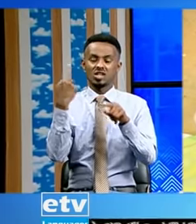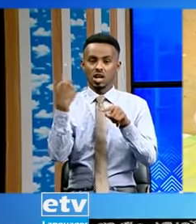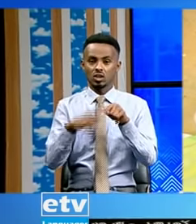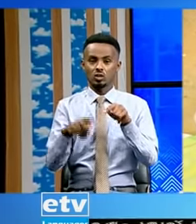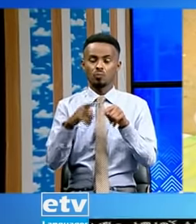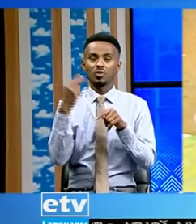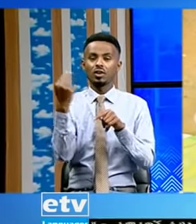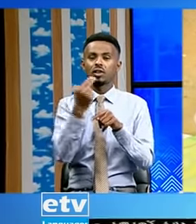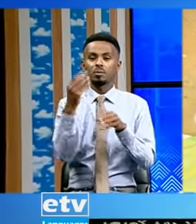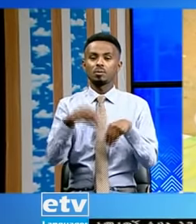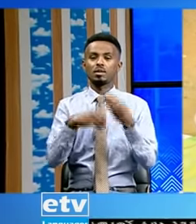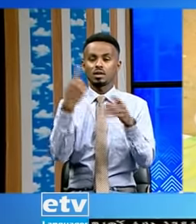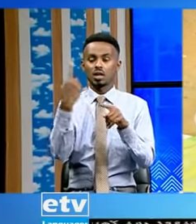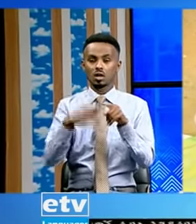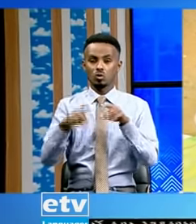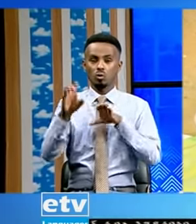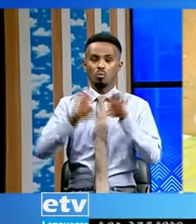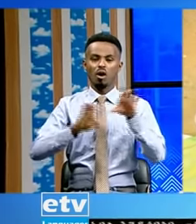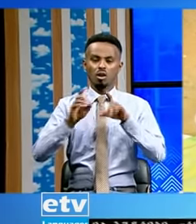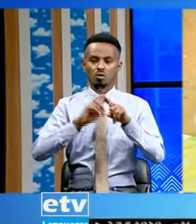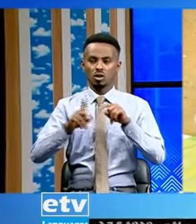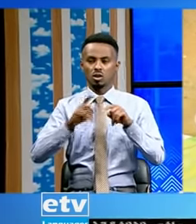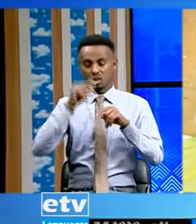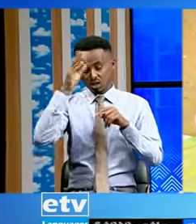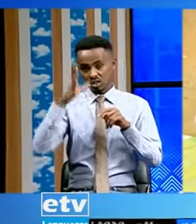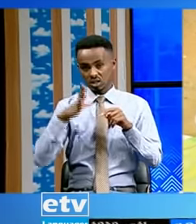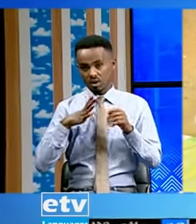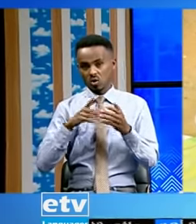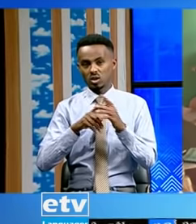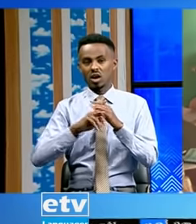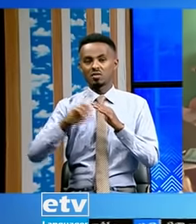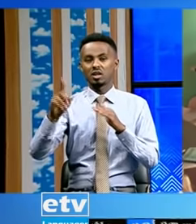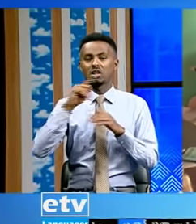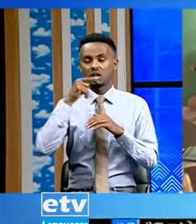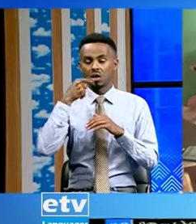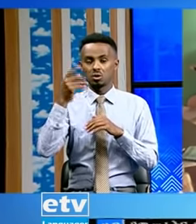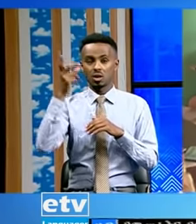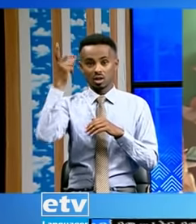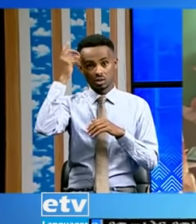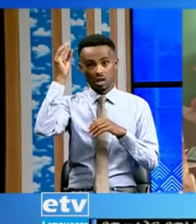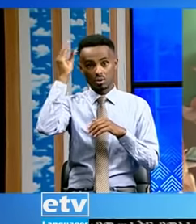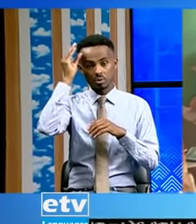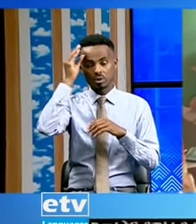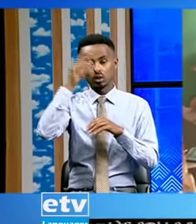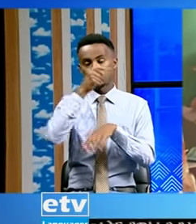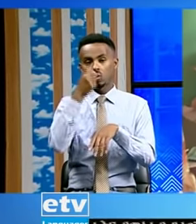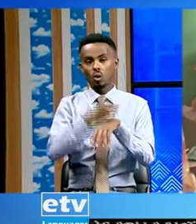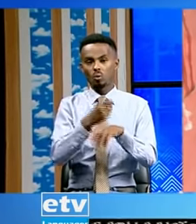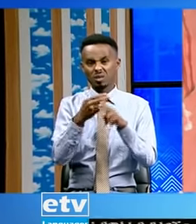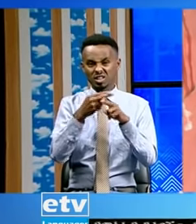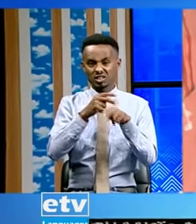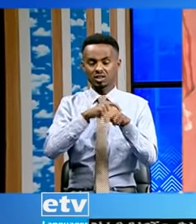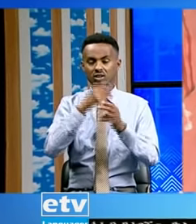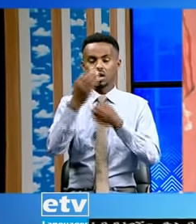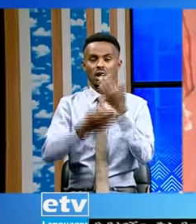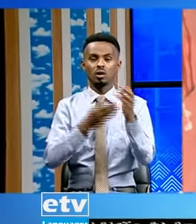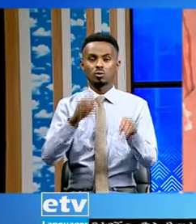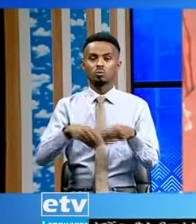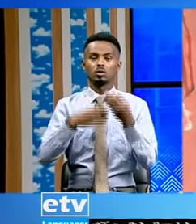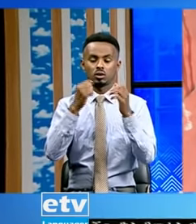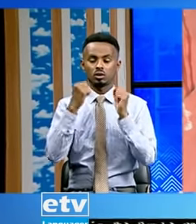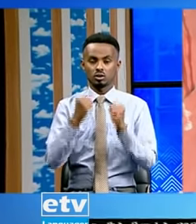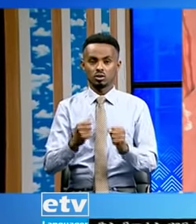ያልቻላቸውን ጥቅም መስጠት እንዳይችሉ ማድረጉ ግን ከሰባዊነት ያፈነገጠና ያሉት ያሲን ሀቢብ ተቋሙን ባጭር ጊዜ አገልግሎት